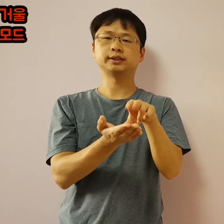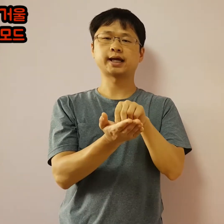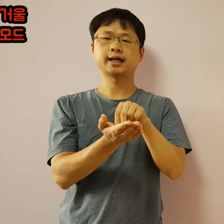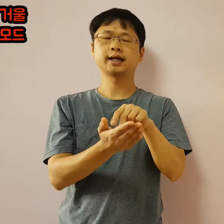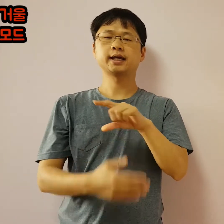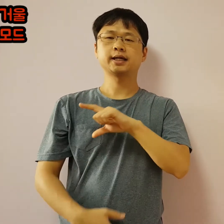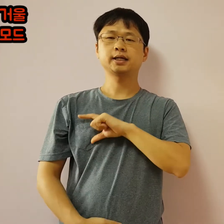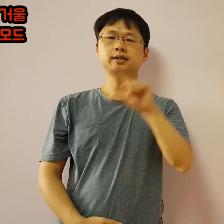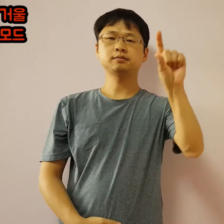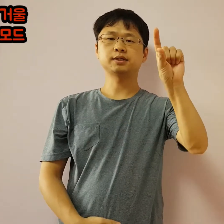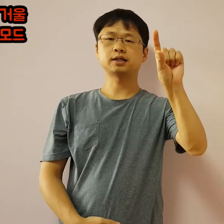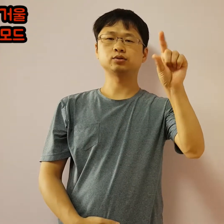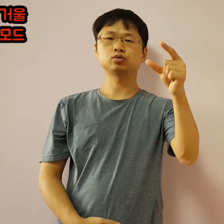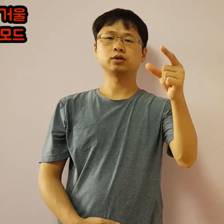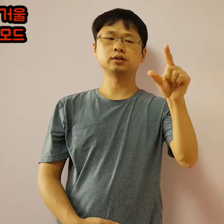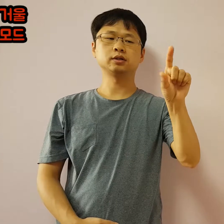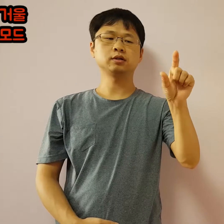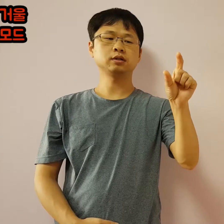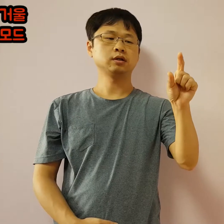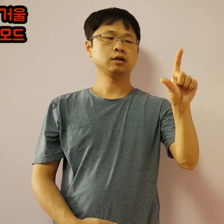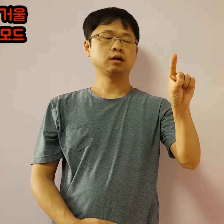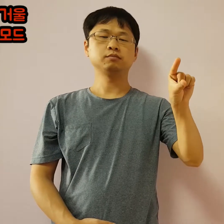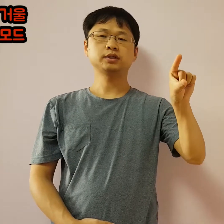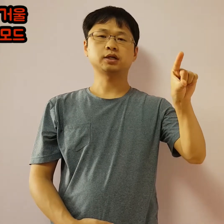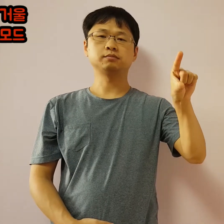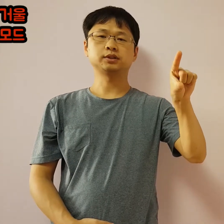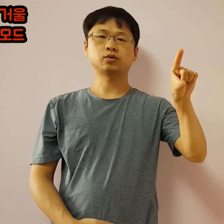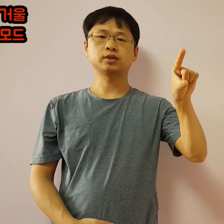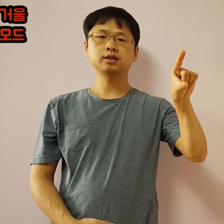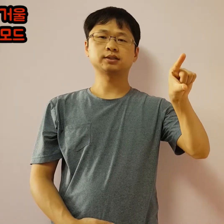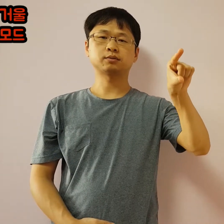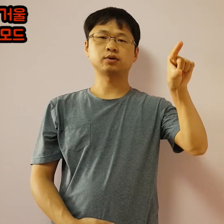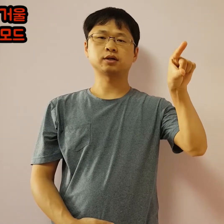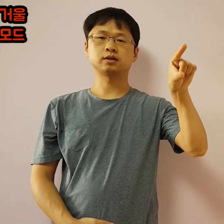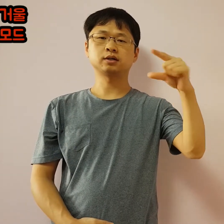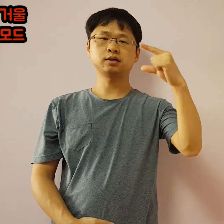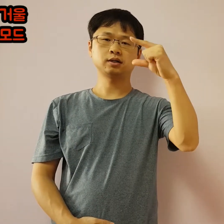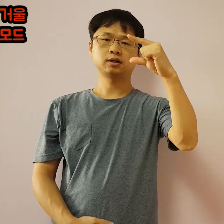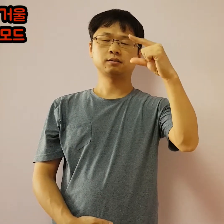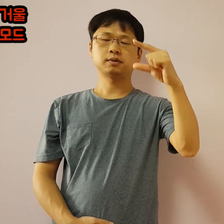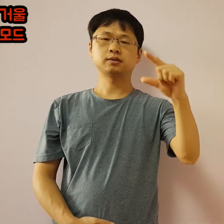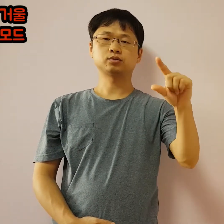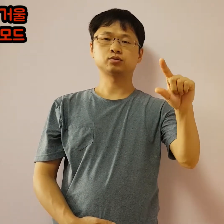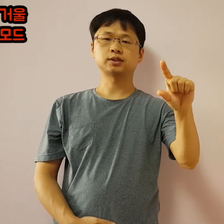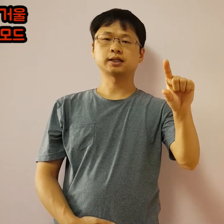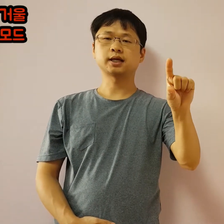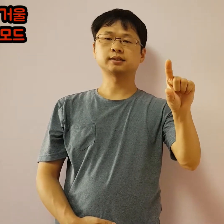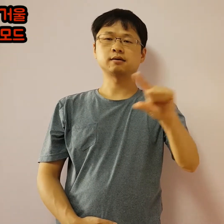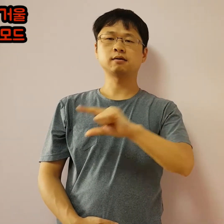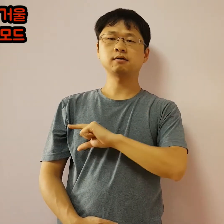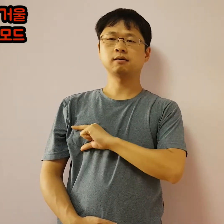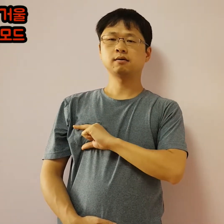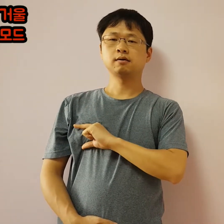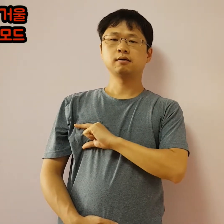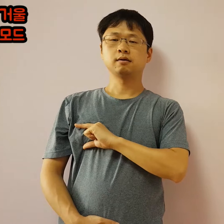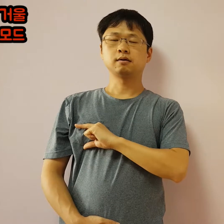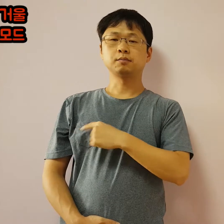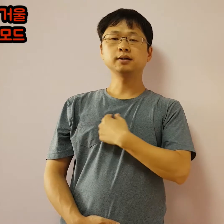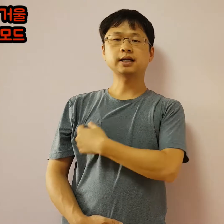문제. 이름이라는 수어는 엄지와 검지로 디귿자 모양을 만들어주는 상태에서 명찰